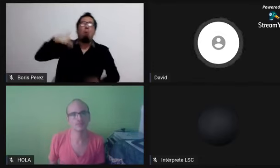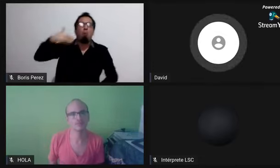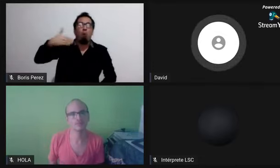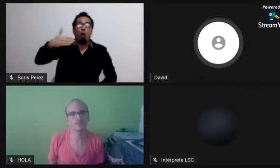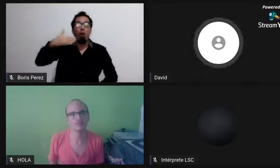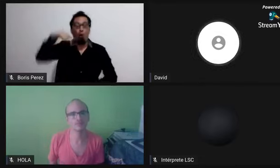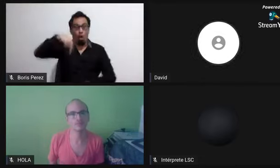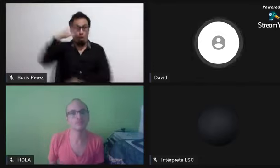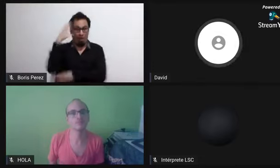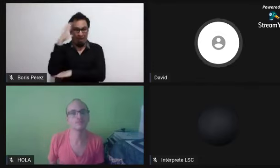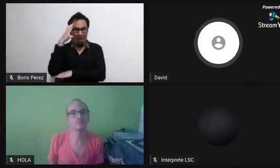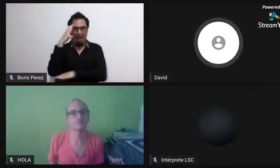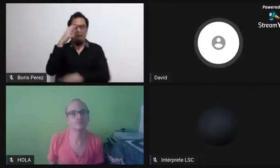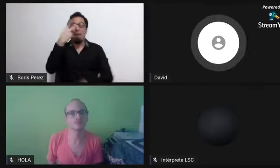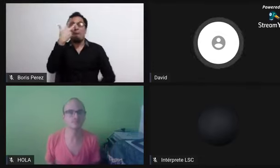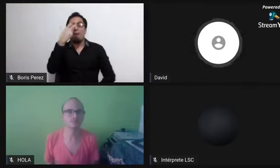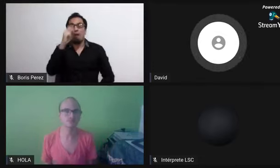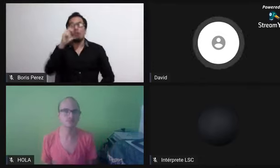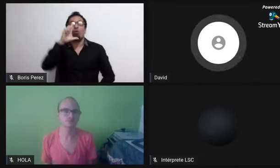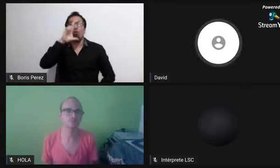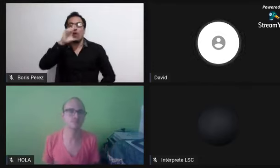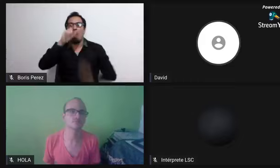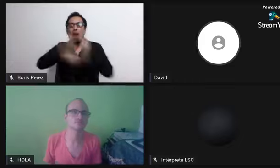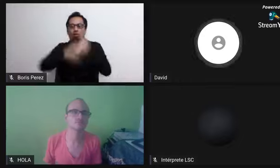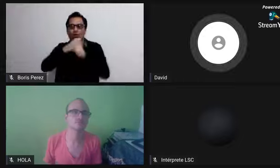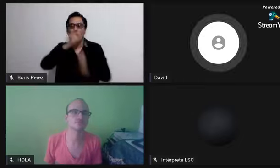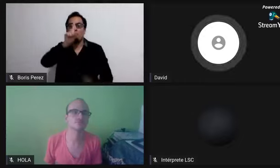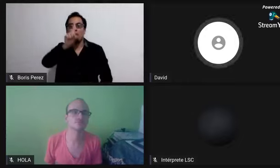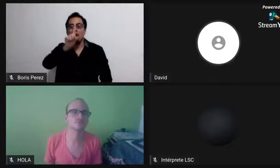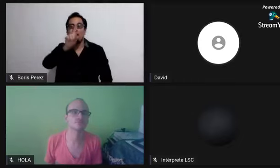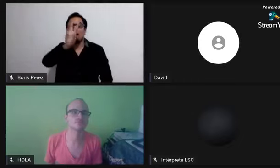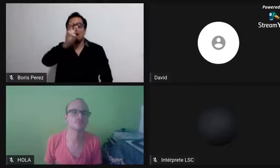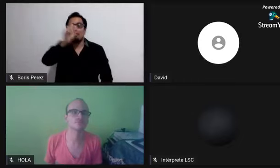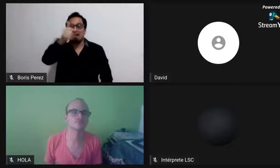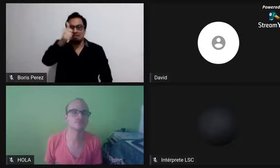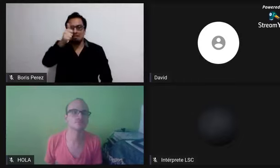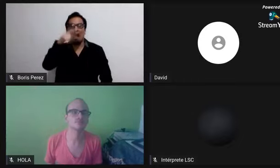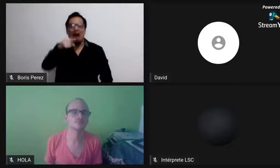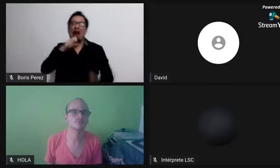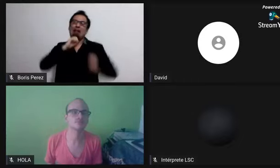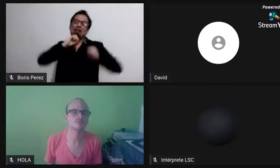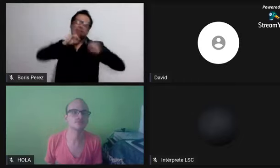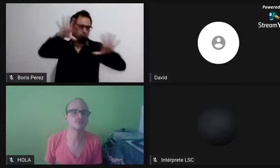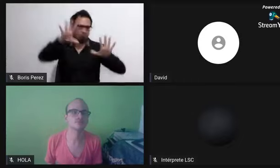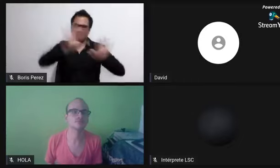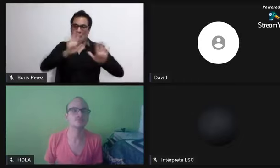Sin embargo, pues como acá en América habían algunos encargados,